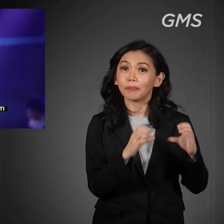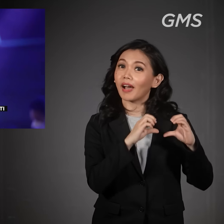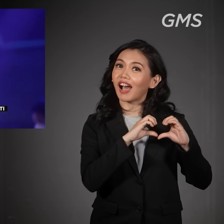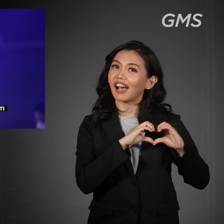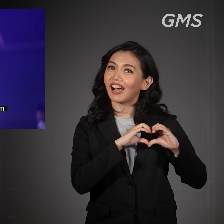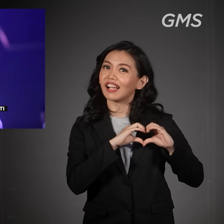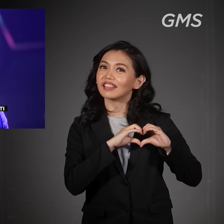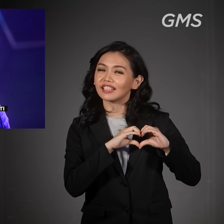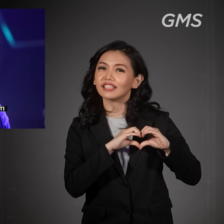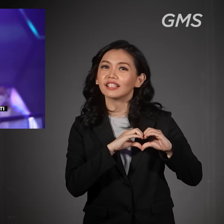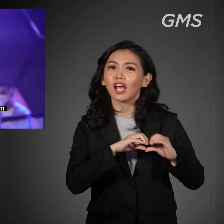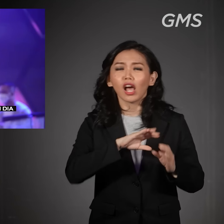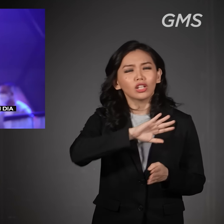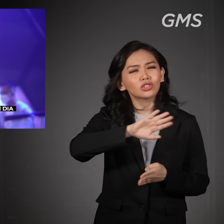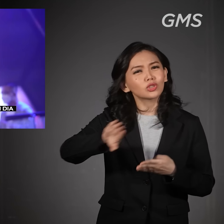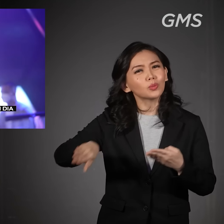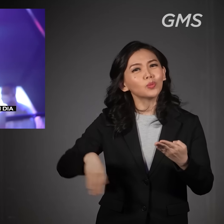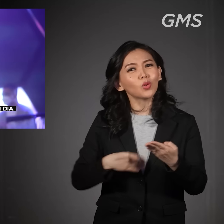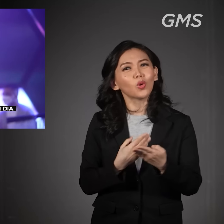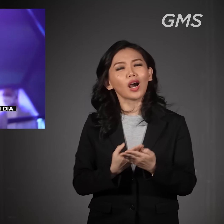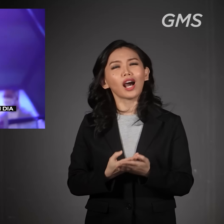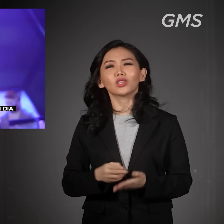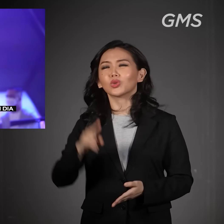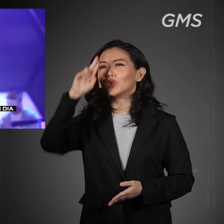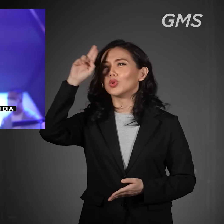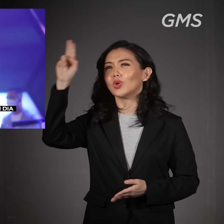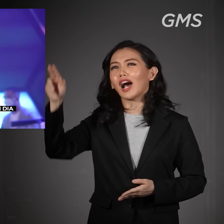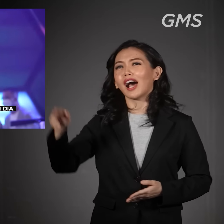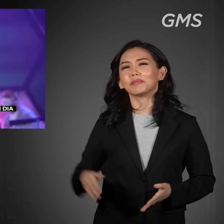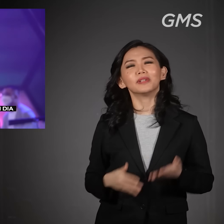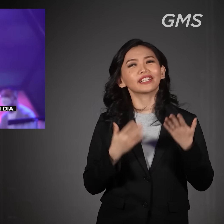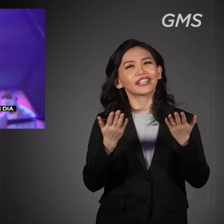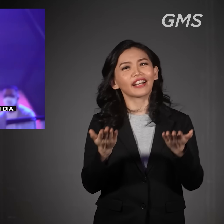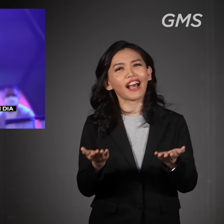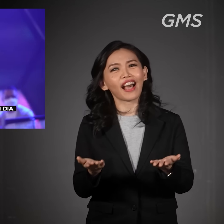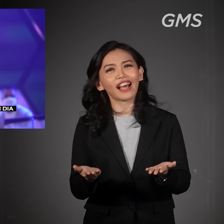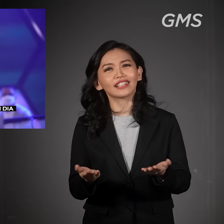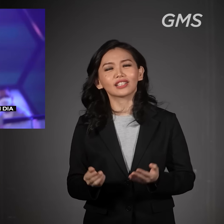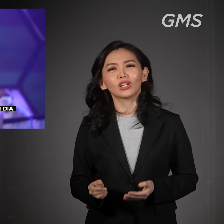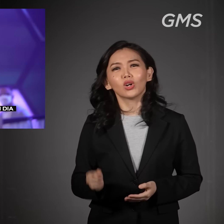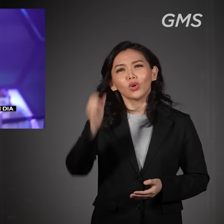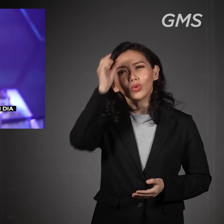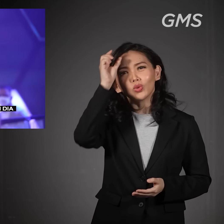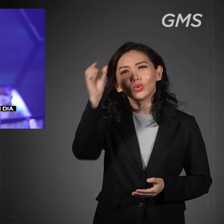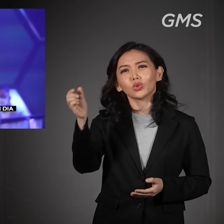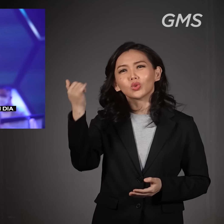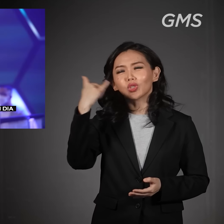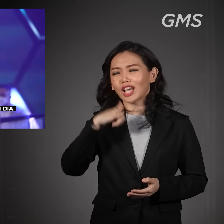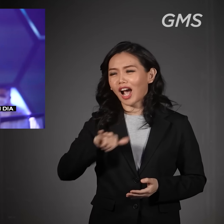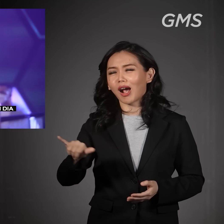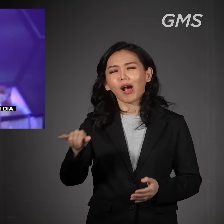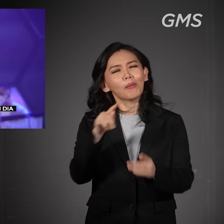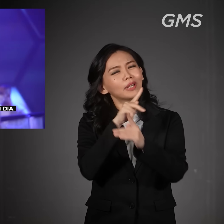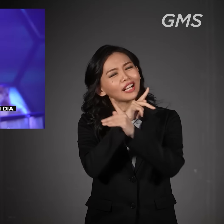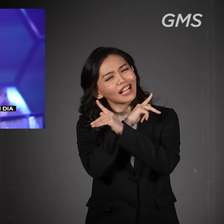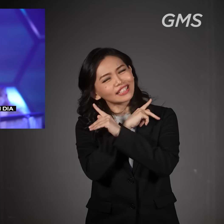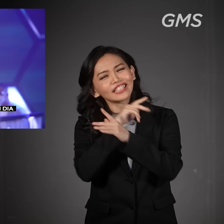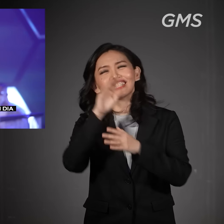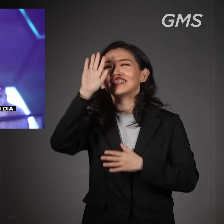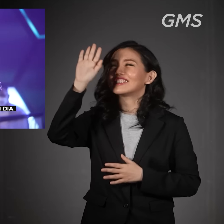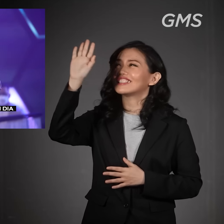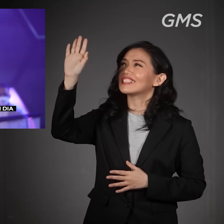dalam hati, semua disediakan bagi yang